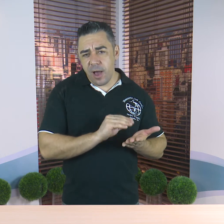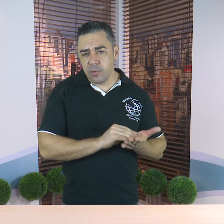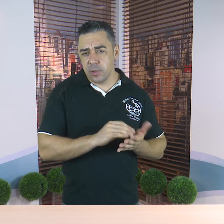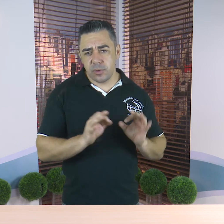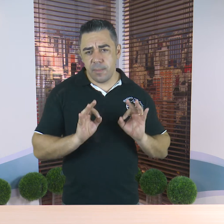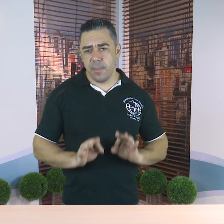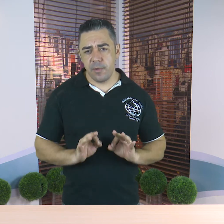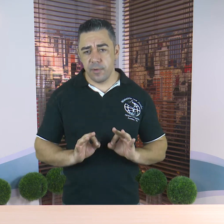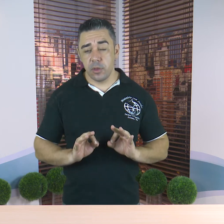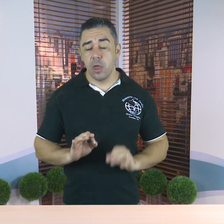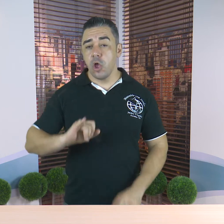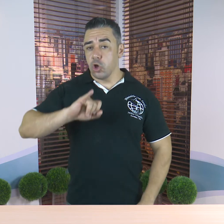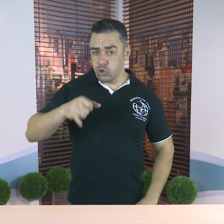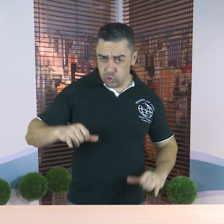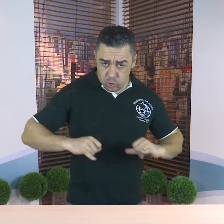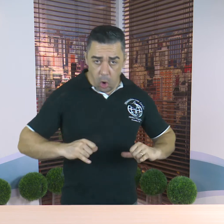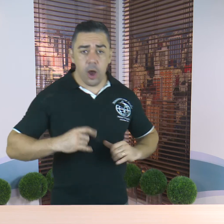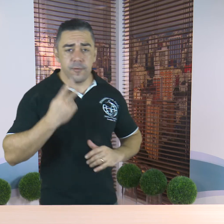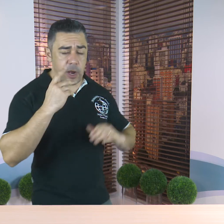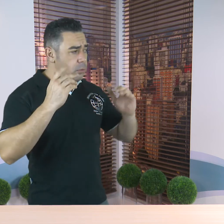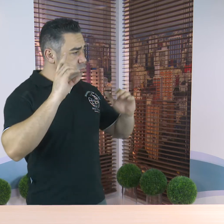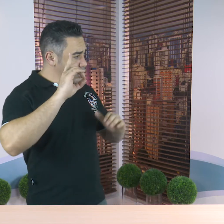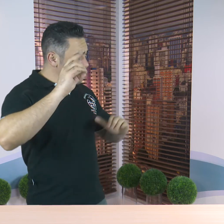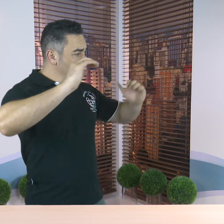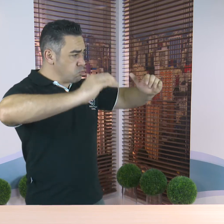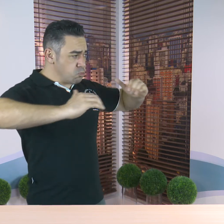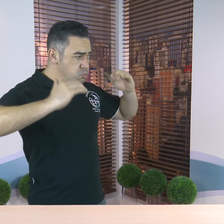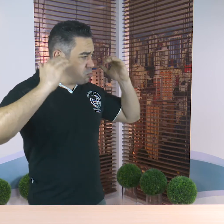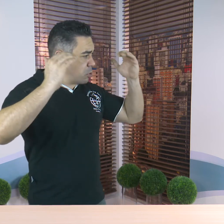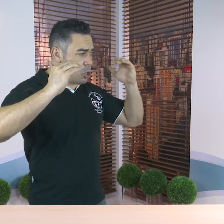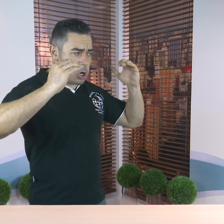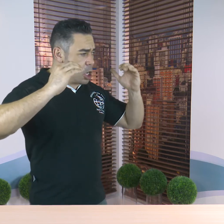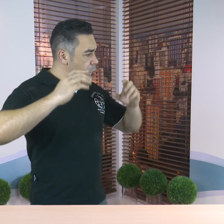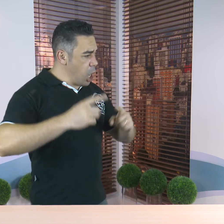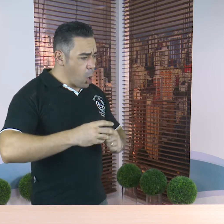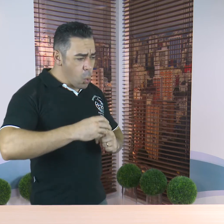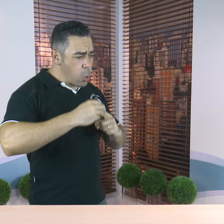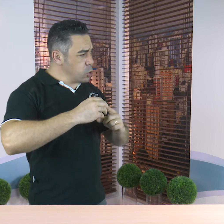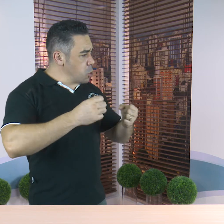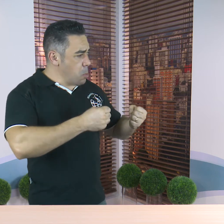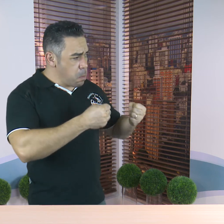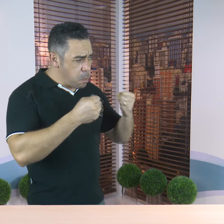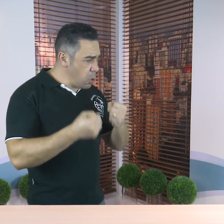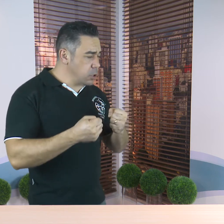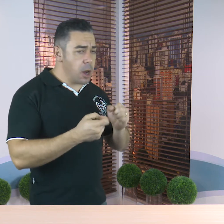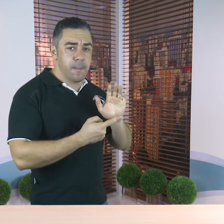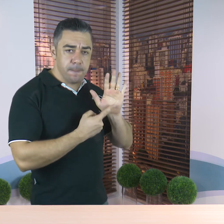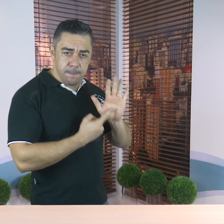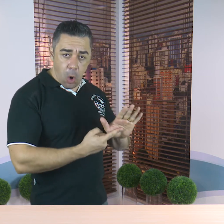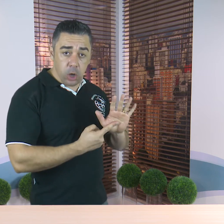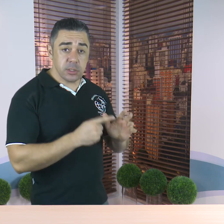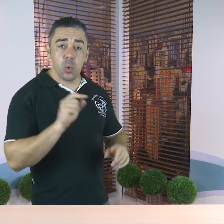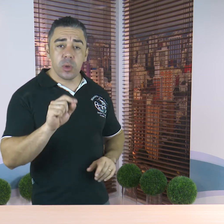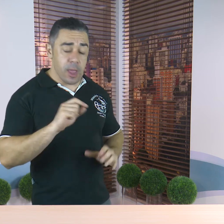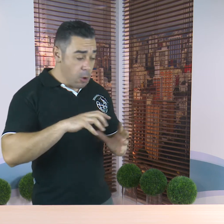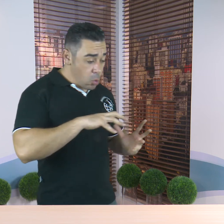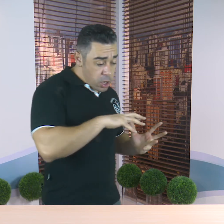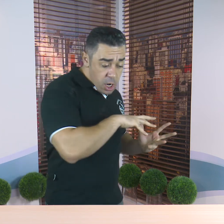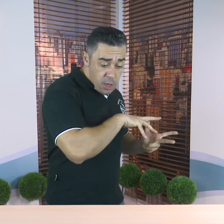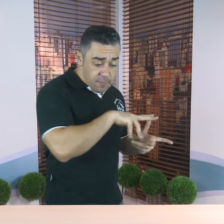Jó exalta o Senhor e reconhece a sua onipotência. Ele mostra que o cosmo criado por Deus,